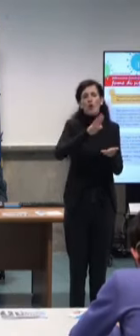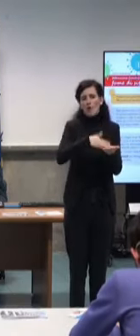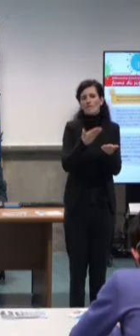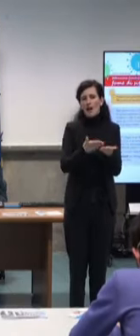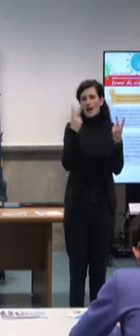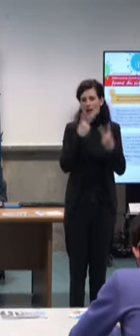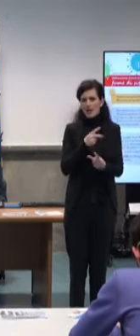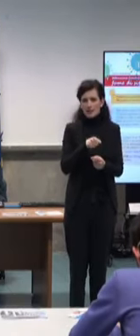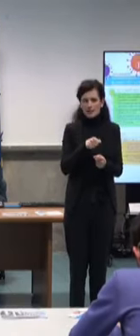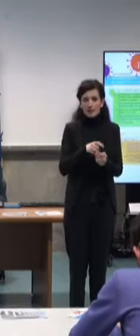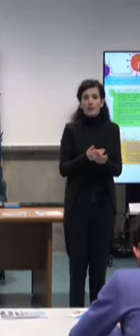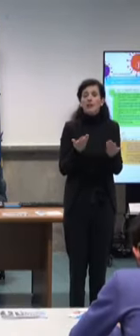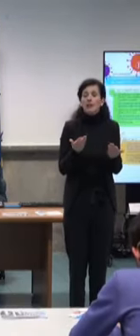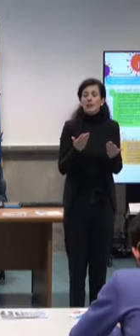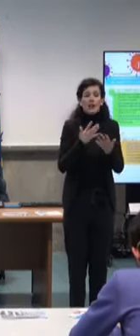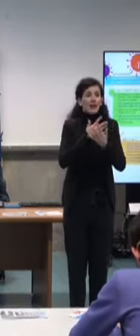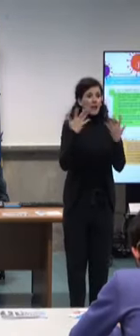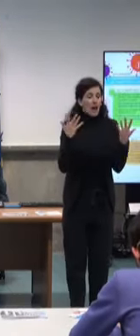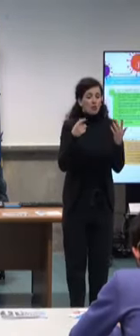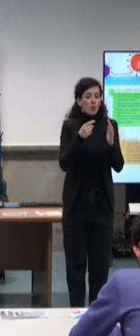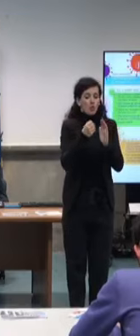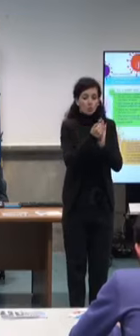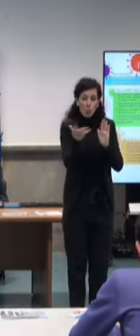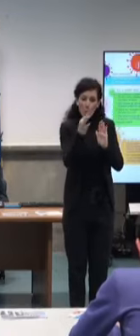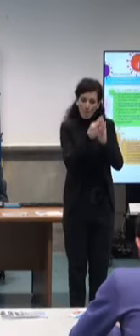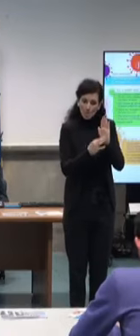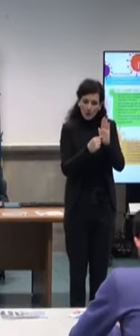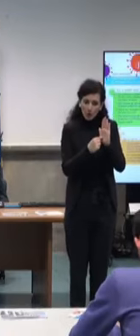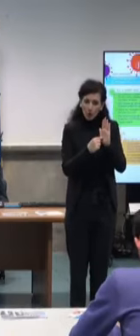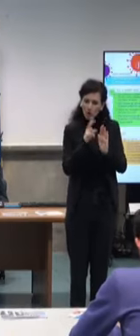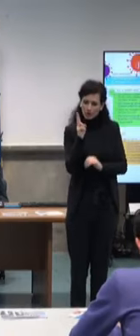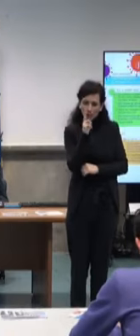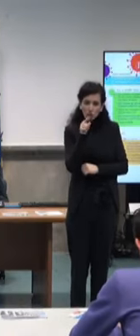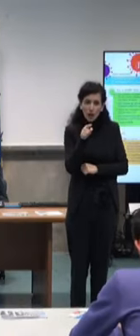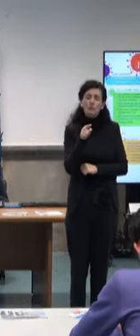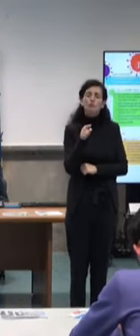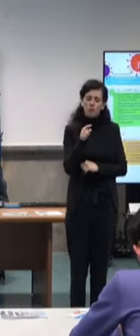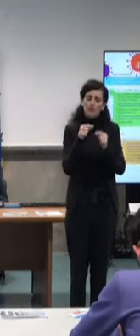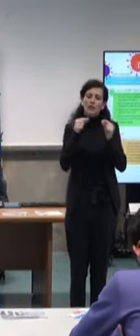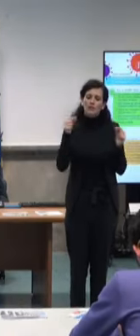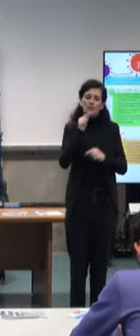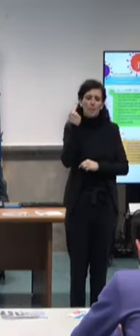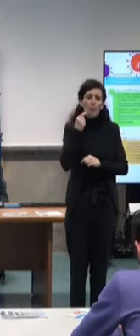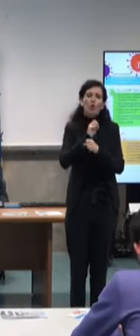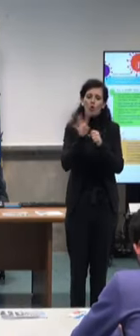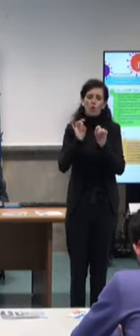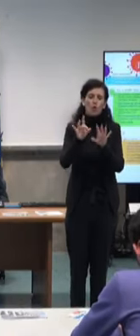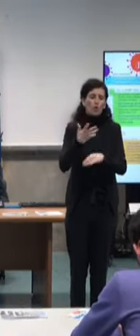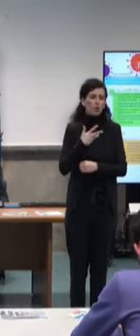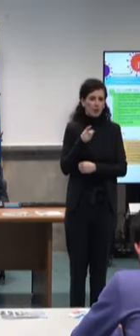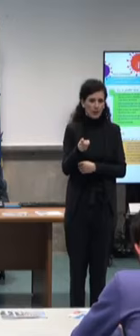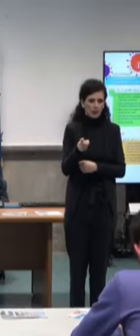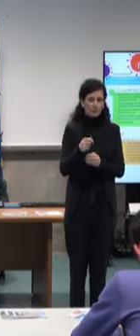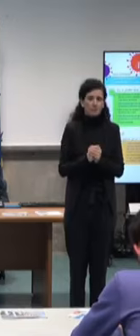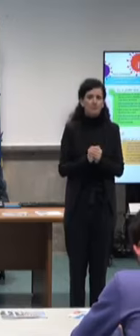quelli che vengono riportati sono decessi con tampone positivo sappiamo che questo intercetta